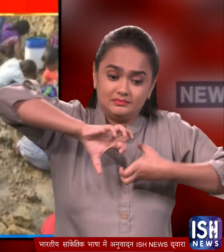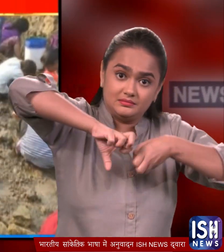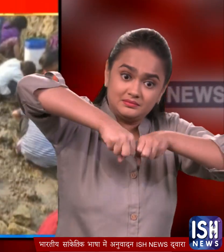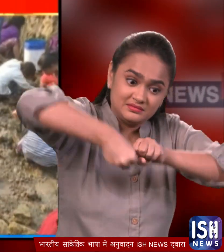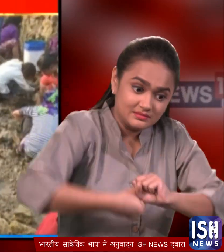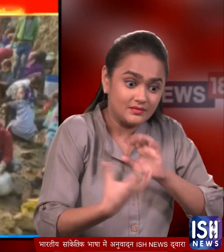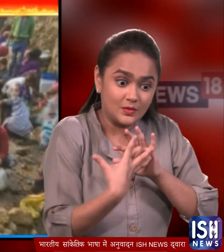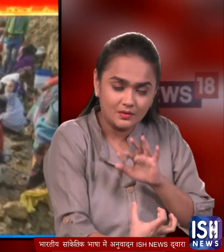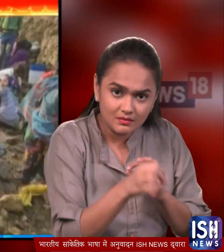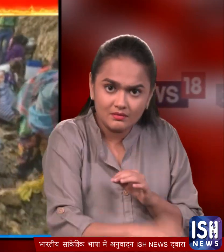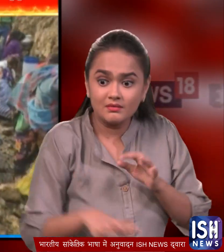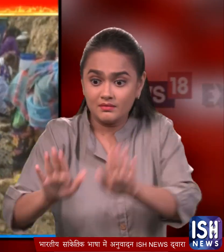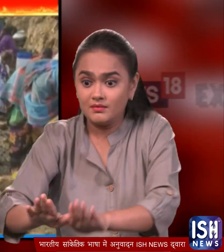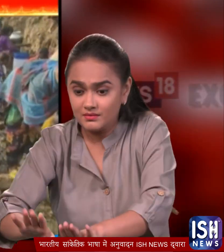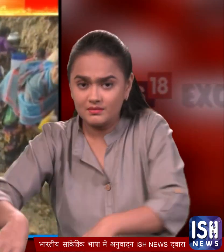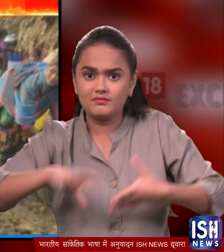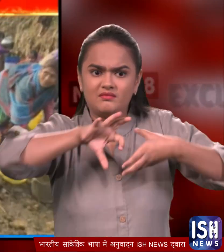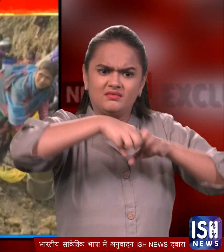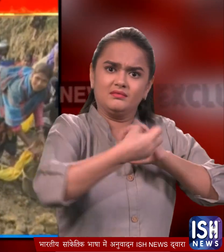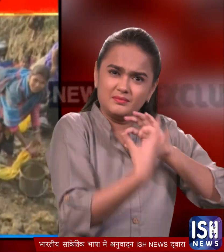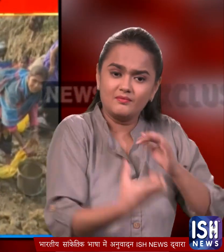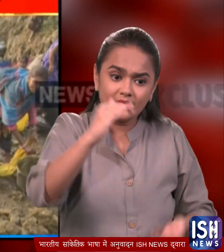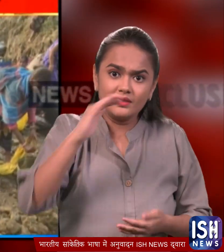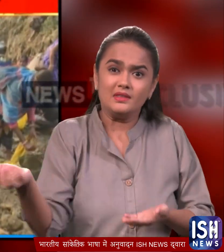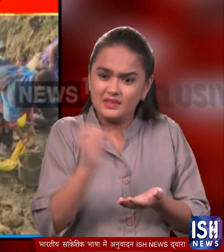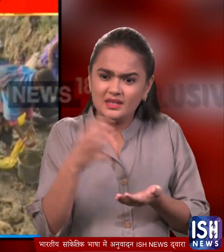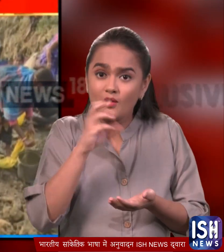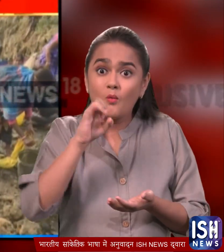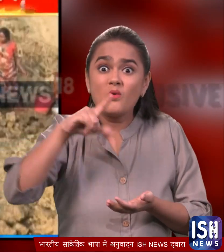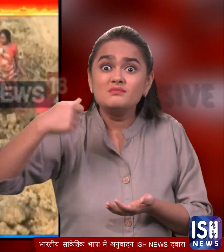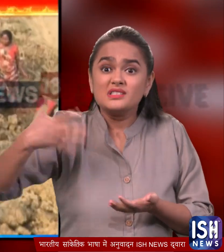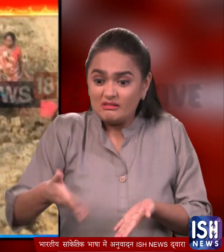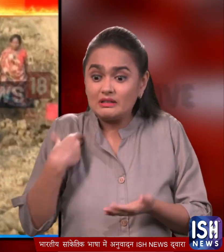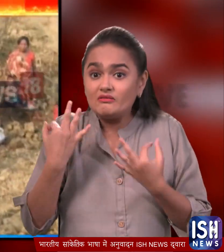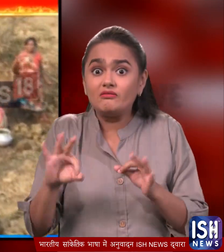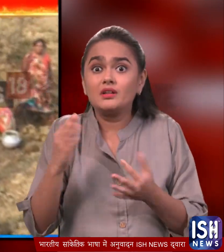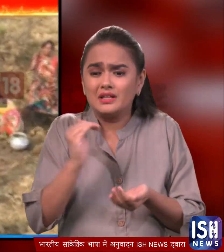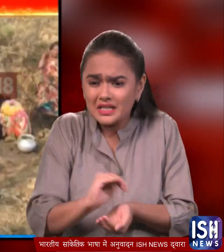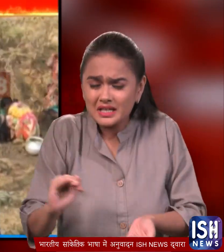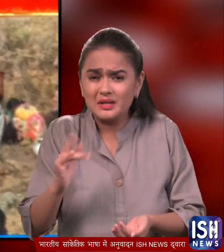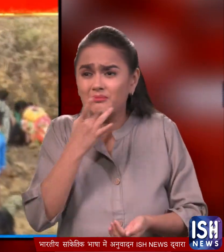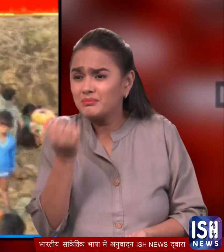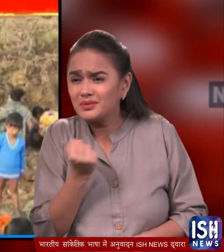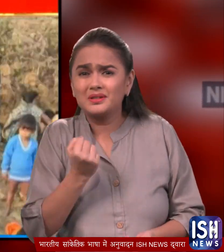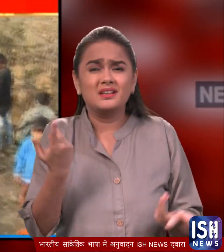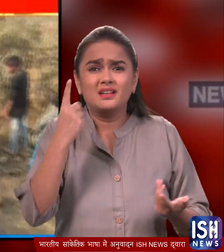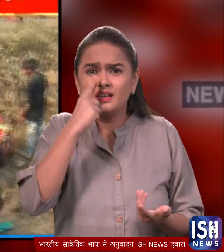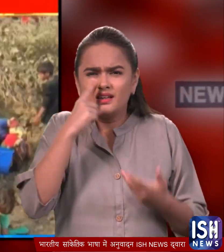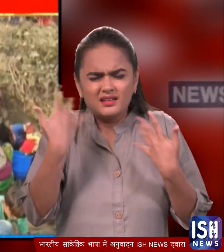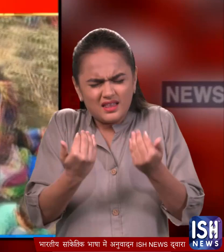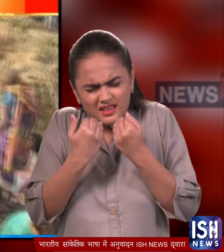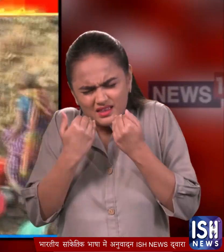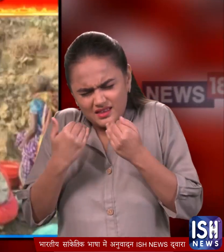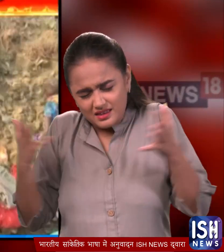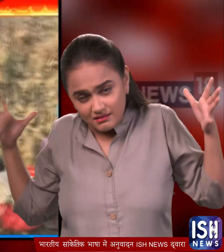ऊपर डाल दिया और जब कपड़े ने तेल सोख लिया तो उसने कपड़े को निचोड़कर तेल को डिब्बे में भर दिया। तेल लूटने के लिए क्या बच्चे, क्या बुजुर्ग